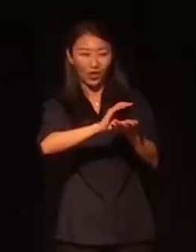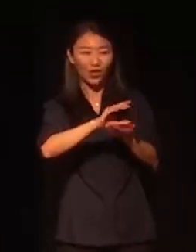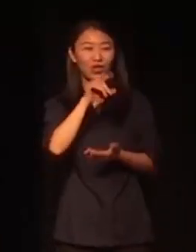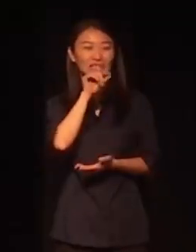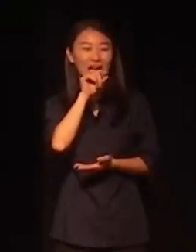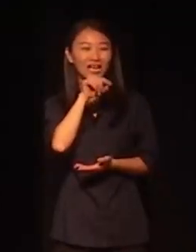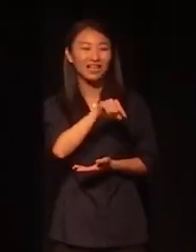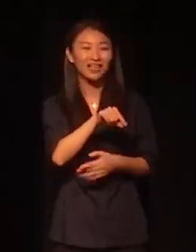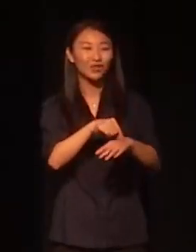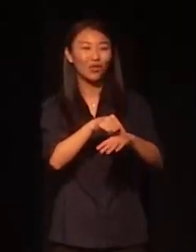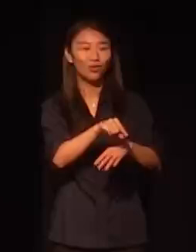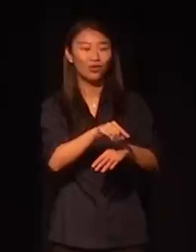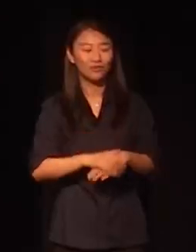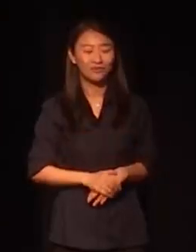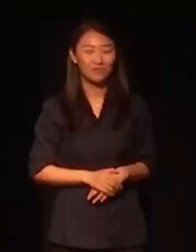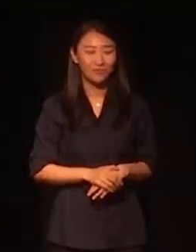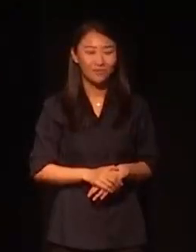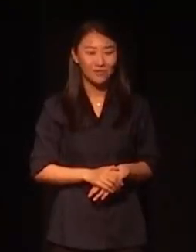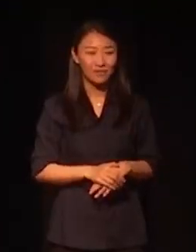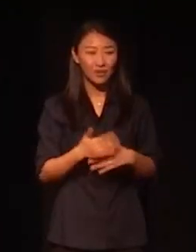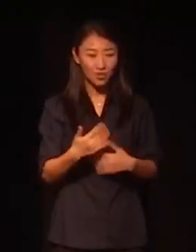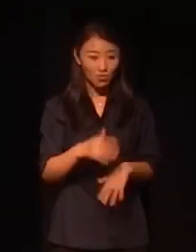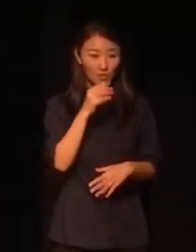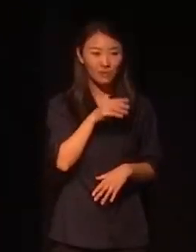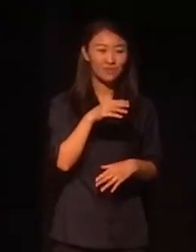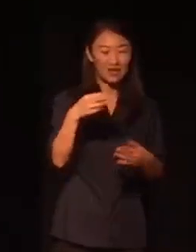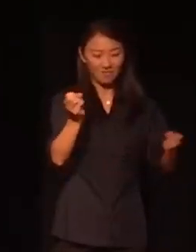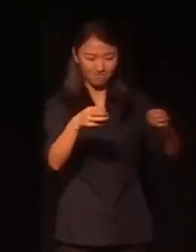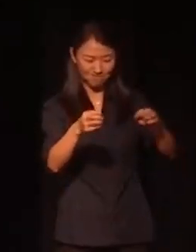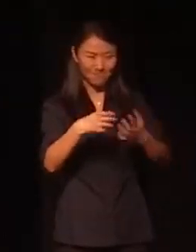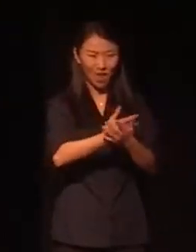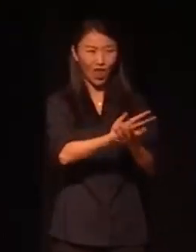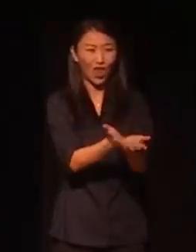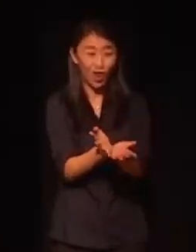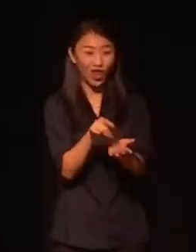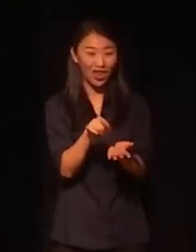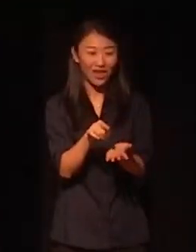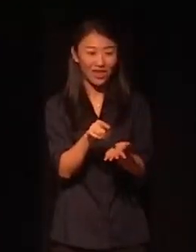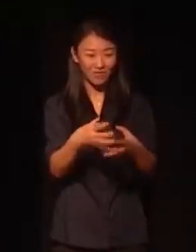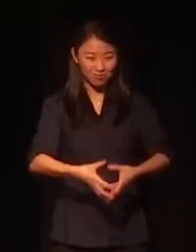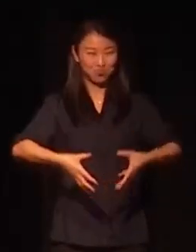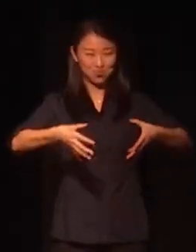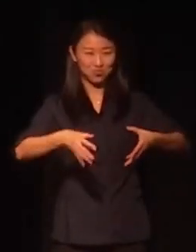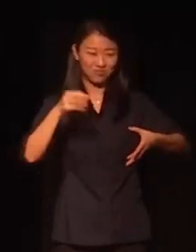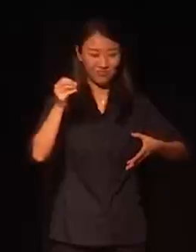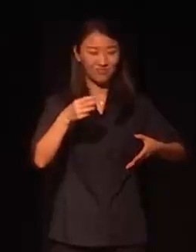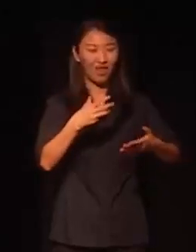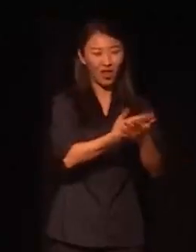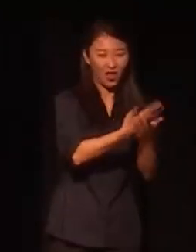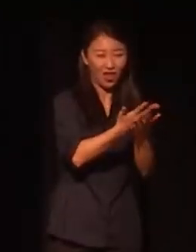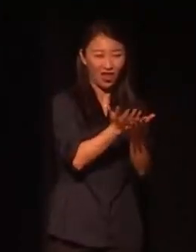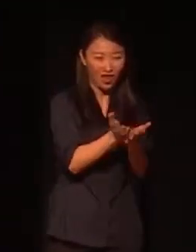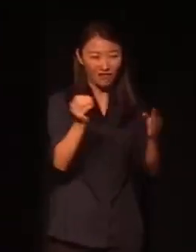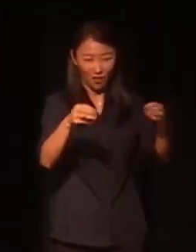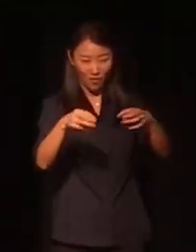chicken, all right? And we often have what we call 炸锦, which is actually assorted. So when it's 炸